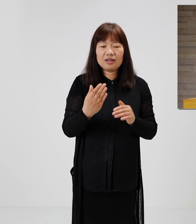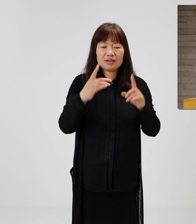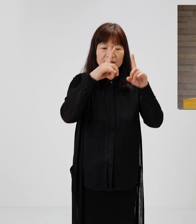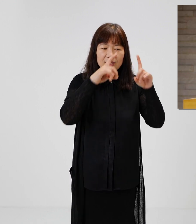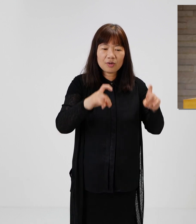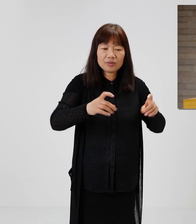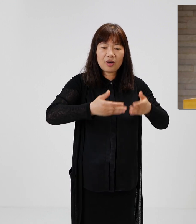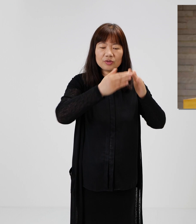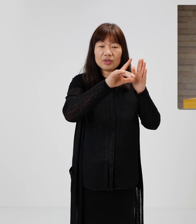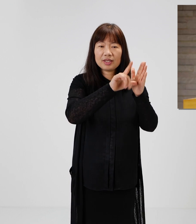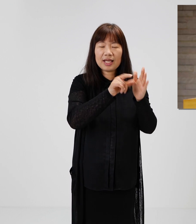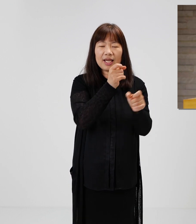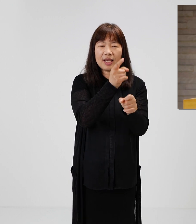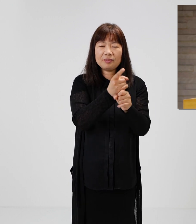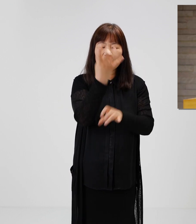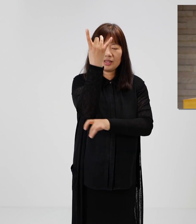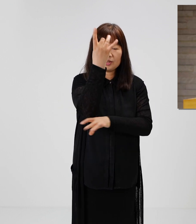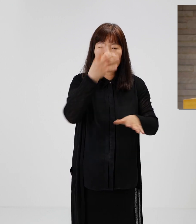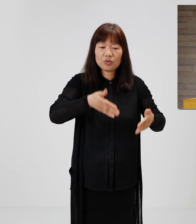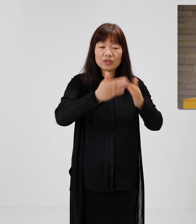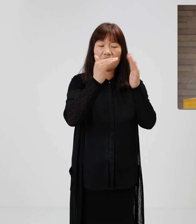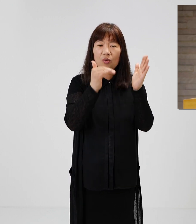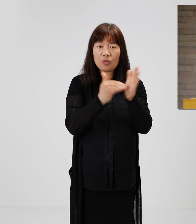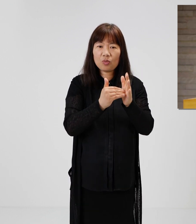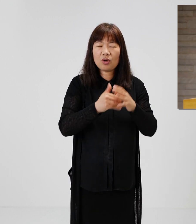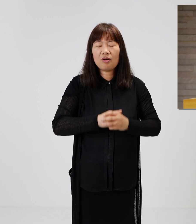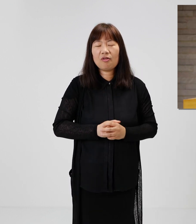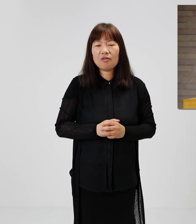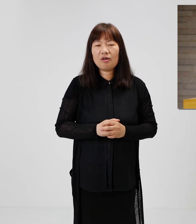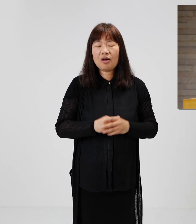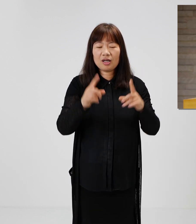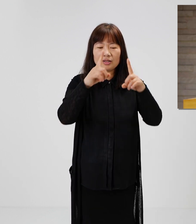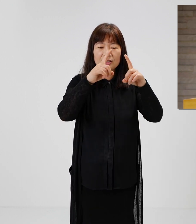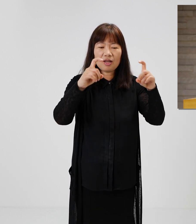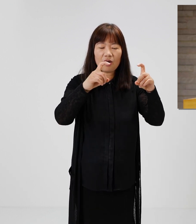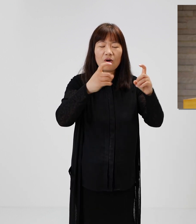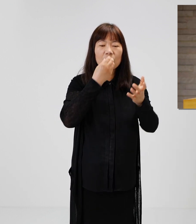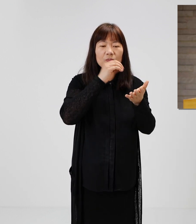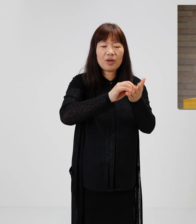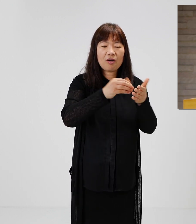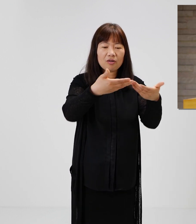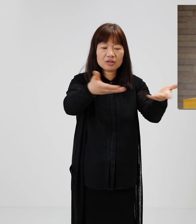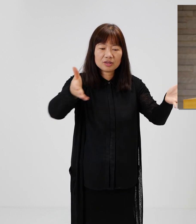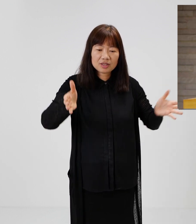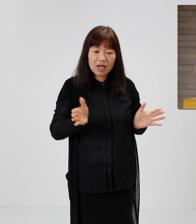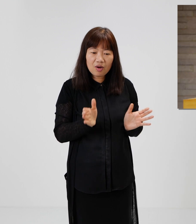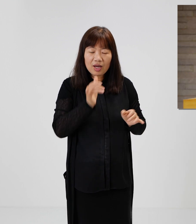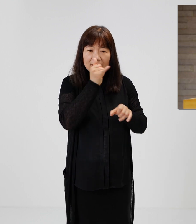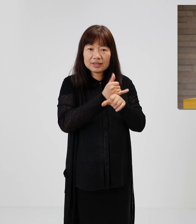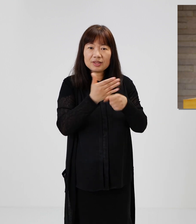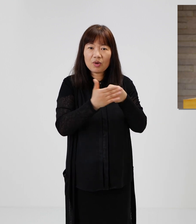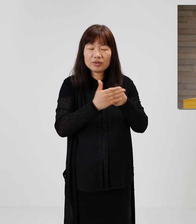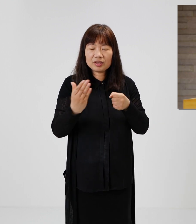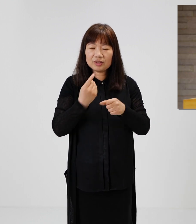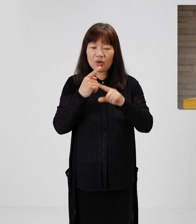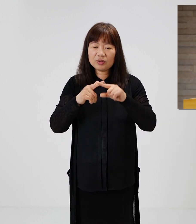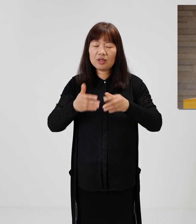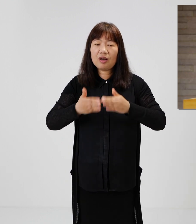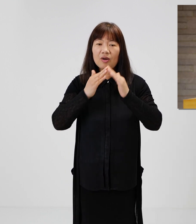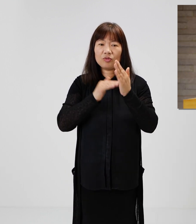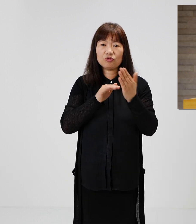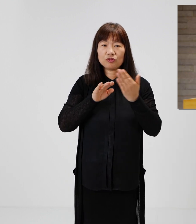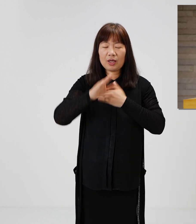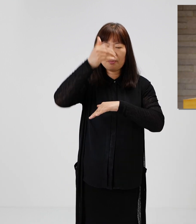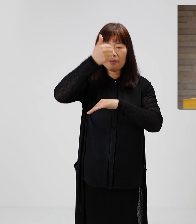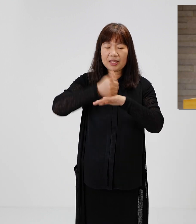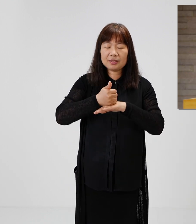건축하는데 이미 그 기초를 수축하고 성곽을 건축하오니 이제 성전 짓고 그